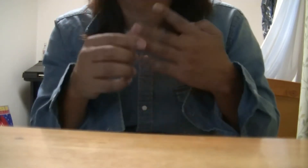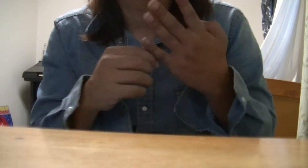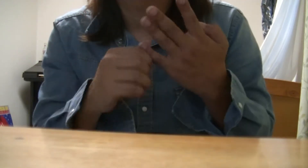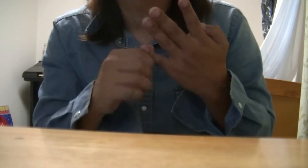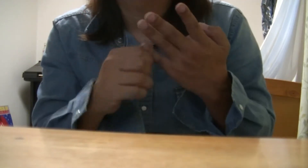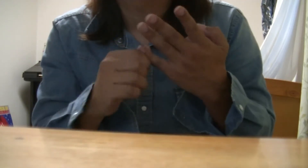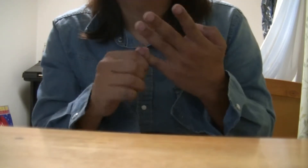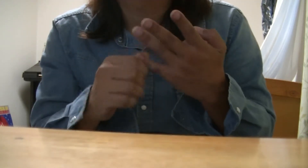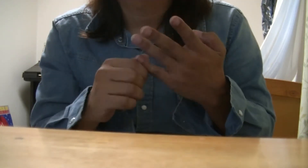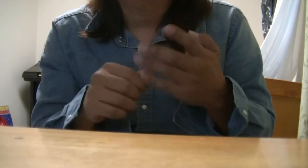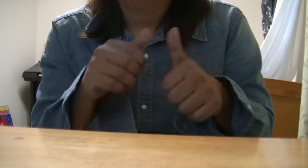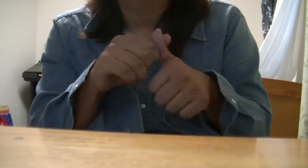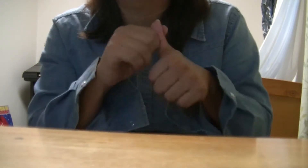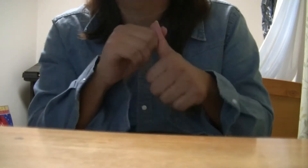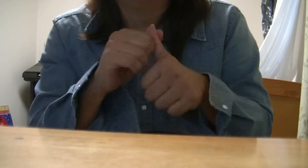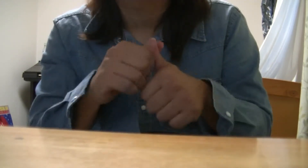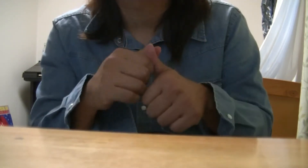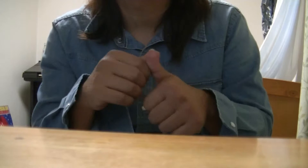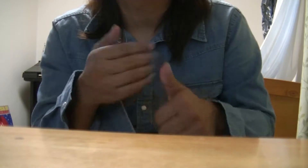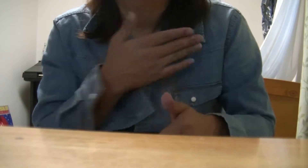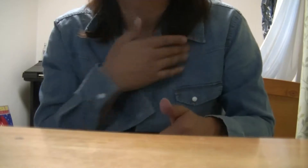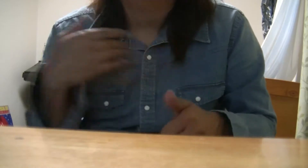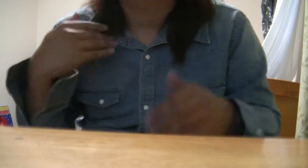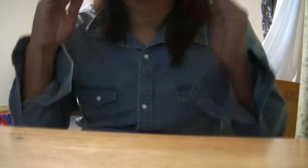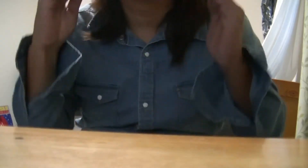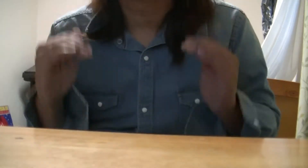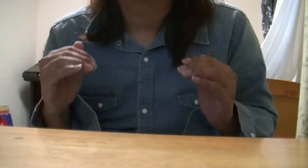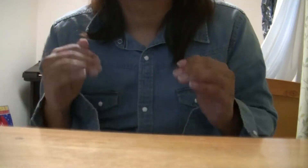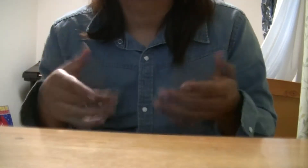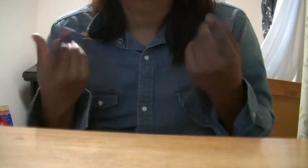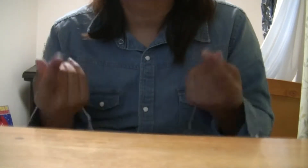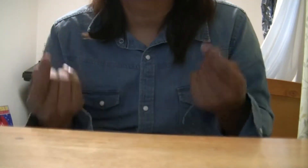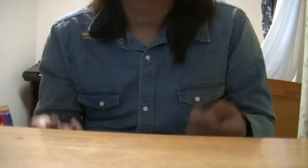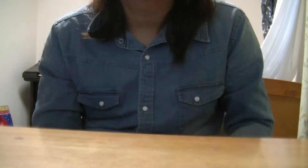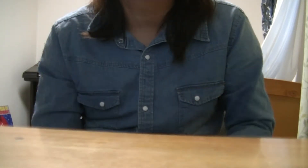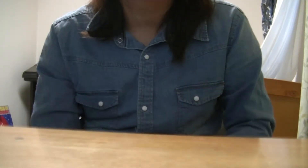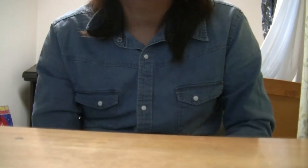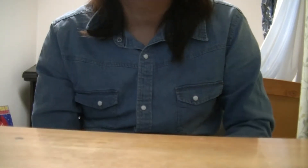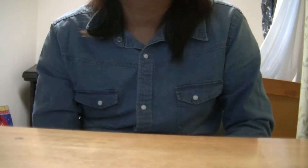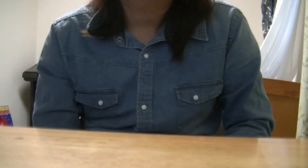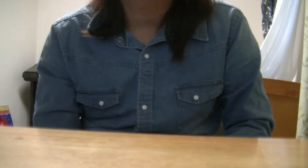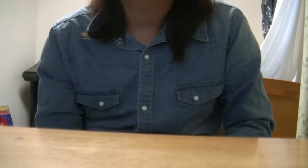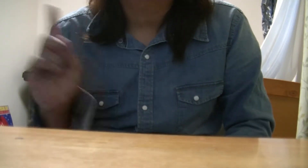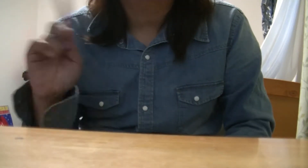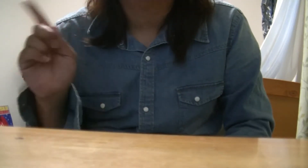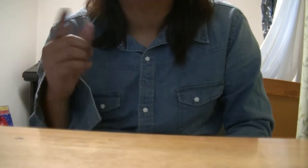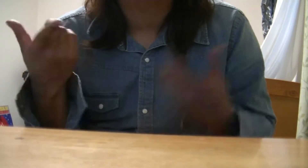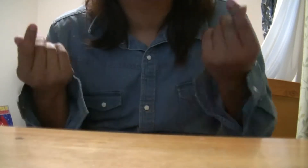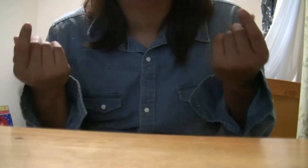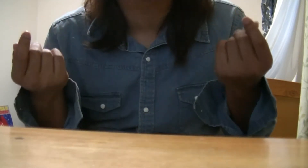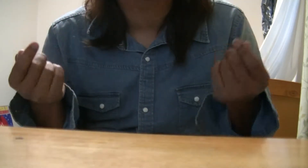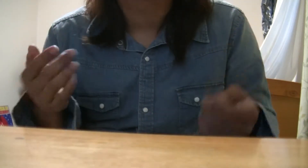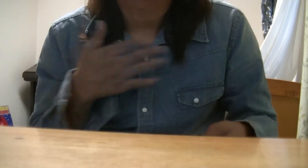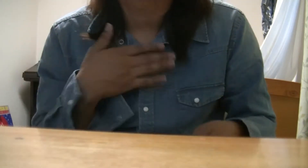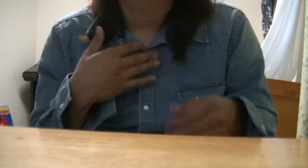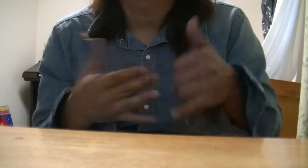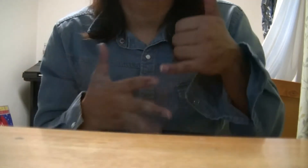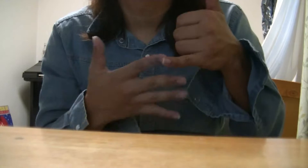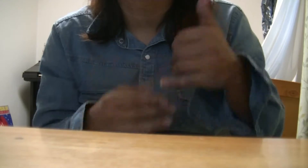に僕が一番うまいってことは、僕のお店はレベルが低いってことです。違います。だって店長って仕事一般でしょ。ア